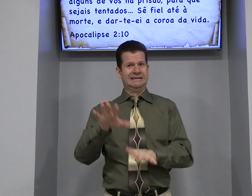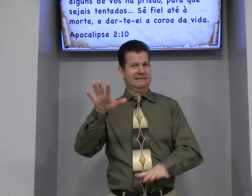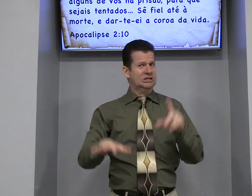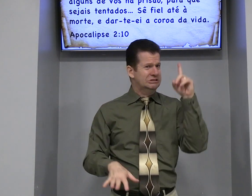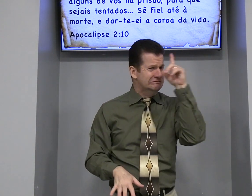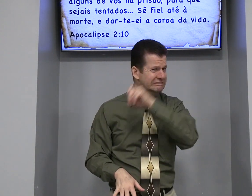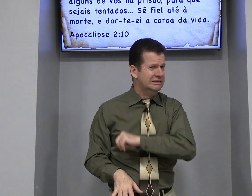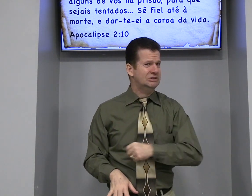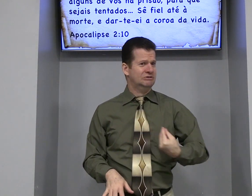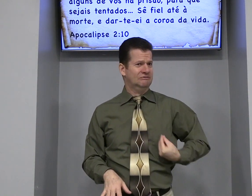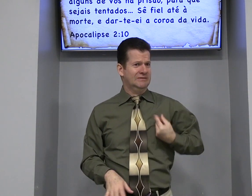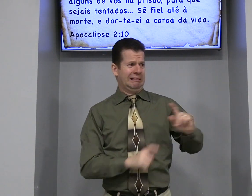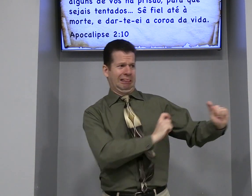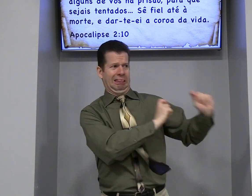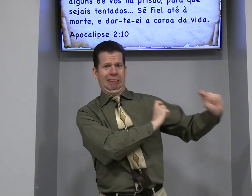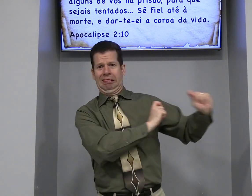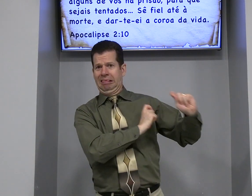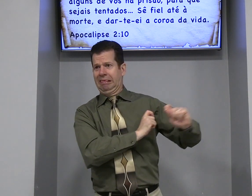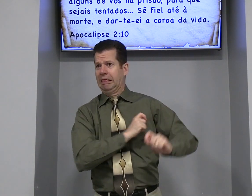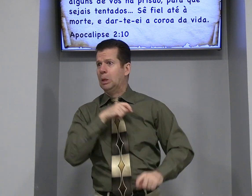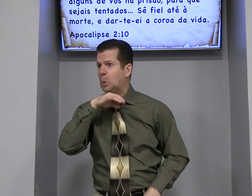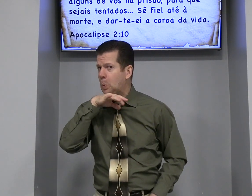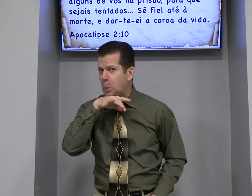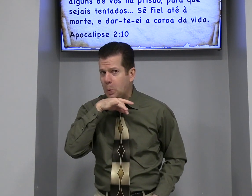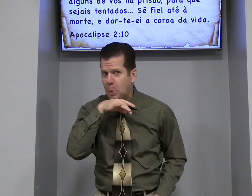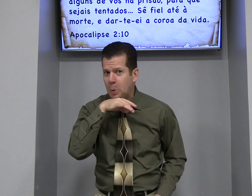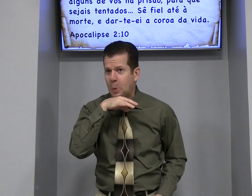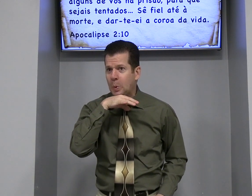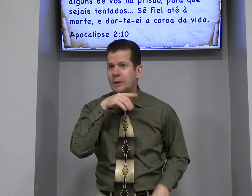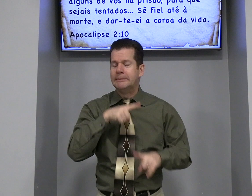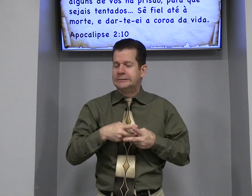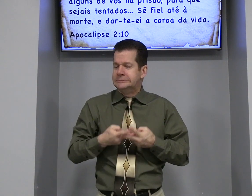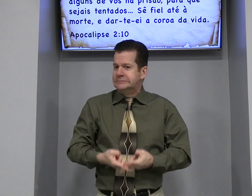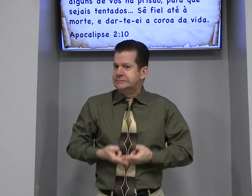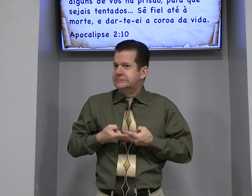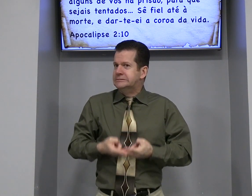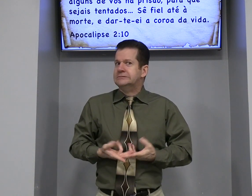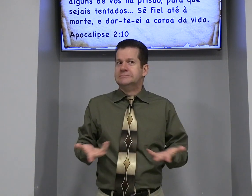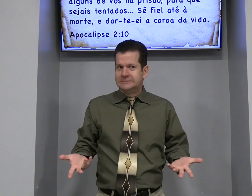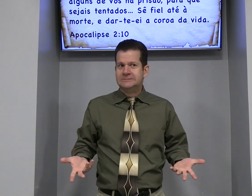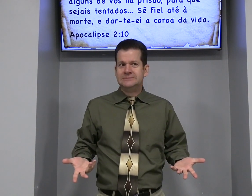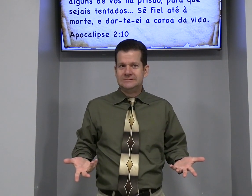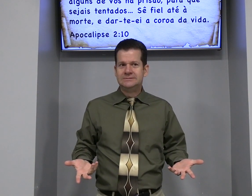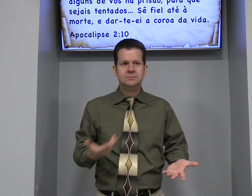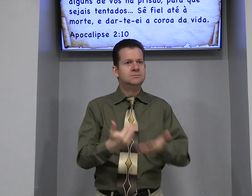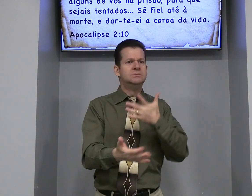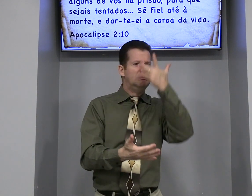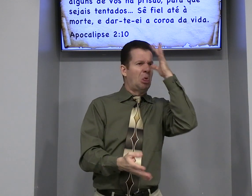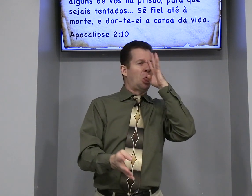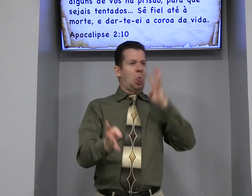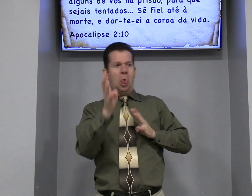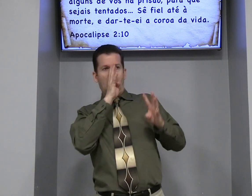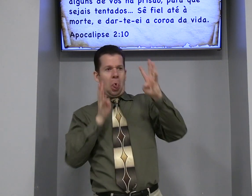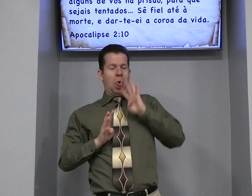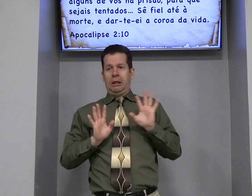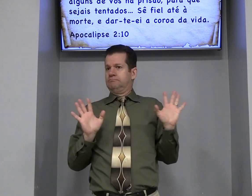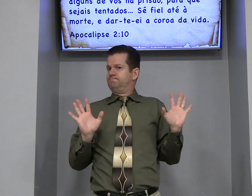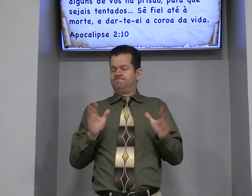E João está falando para a gente copiar. É ruim quando é tentado ou perseguido, ou